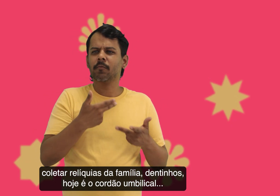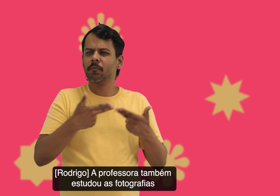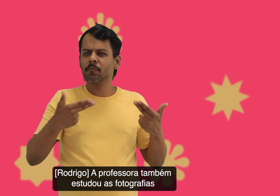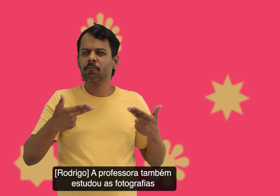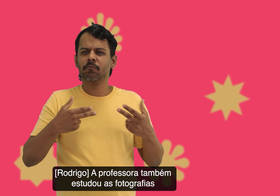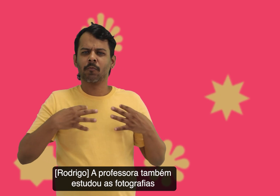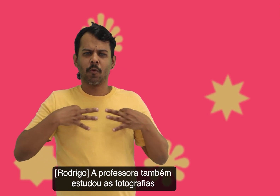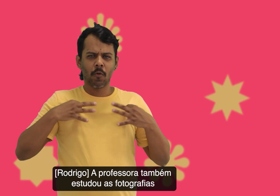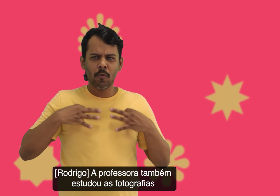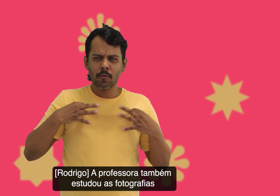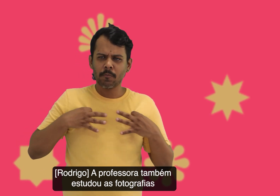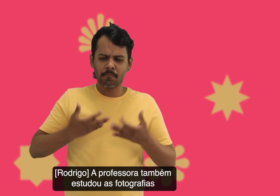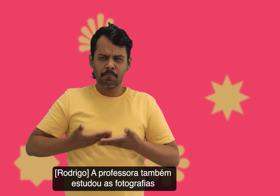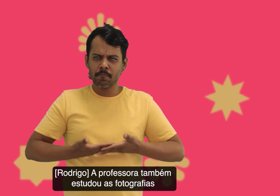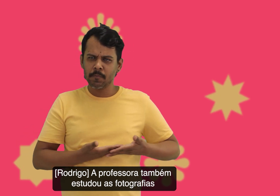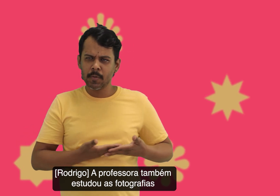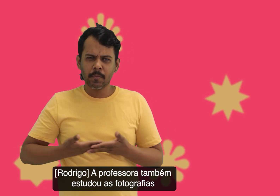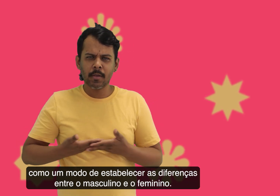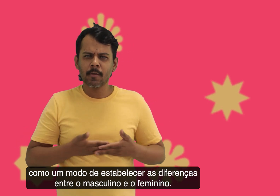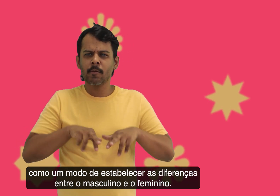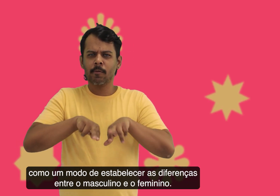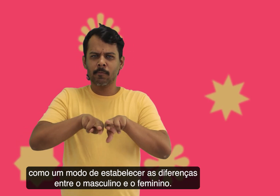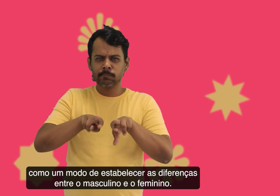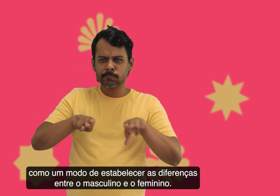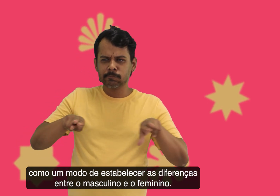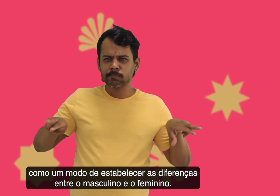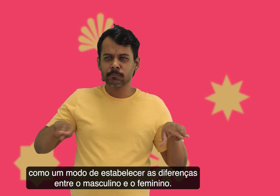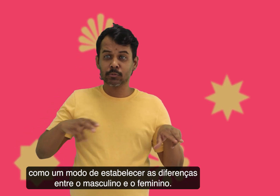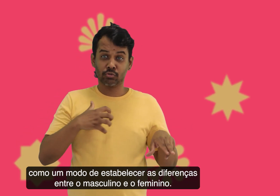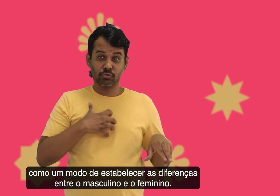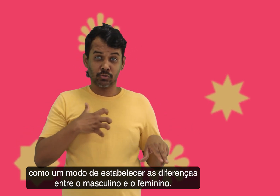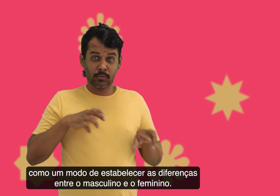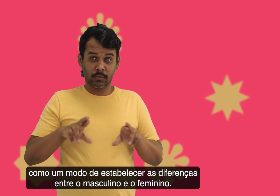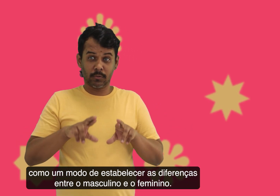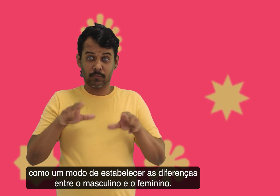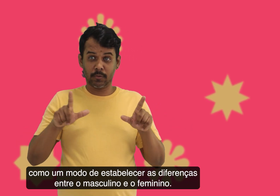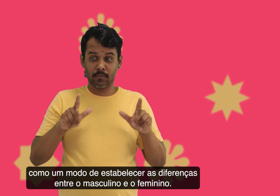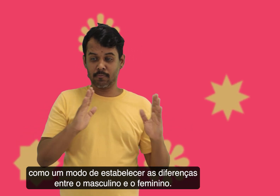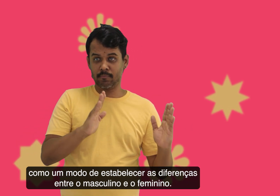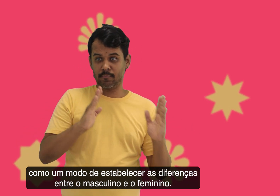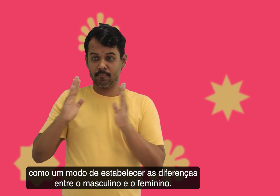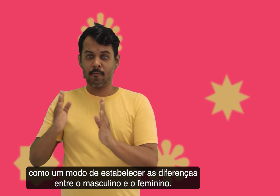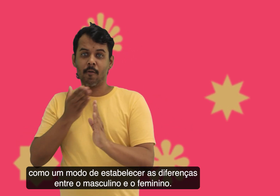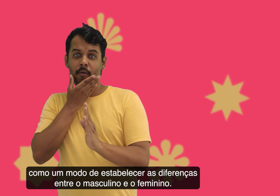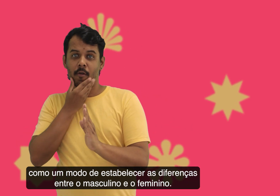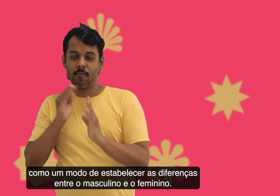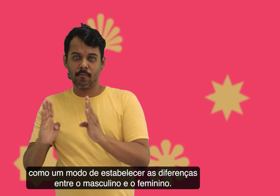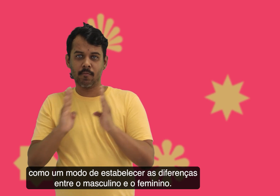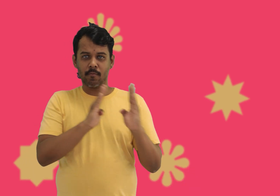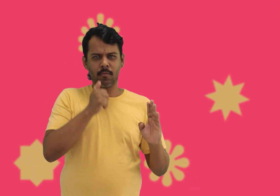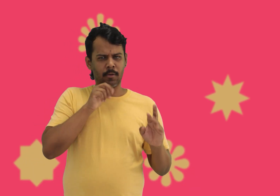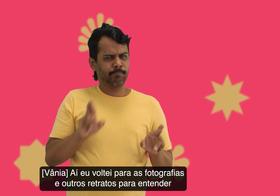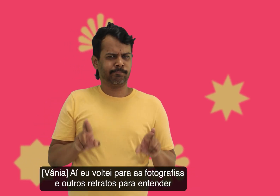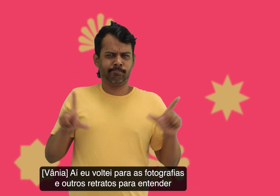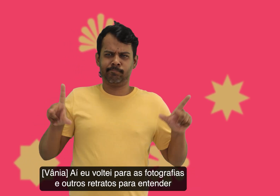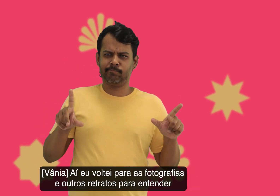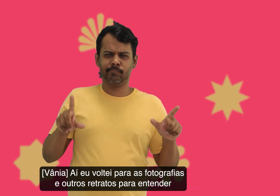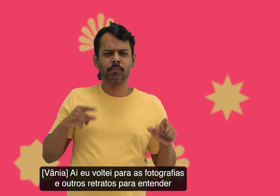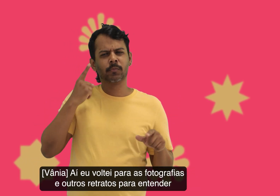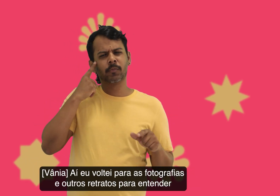acho que é... A professora também estudou as fotografias como um modo de estabelecer as diferenças entre o masculino e o feminino. Aí eu voltei para